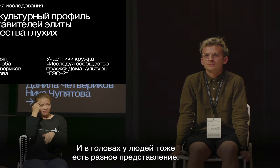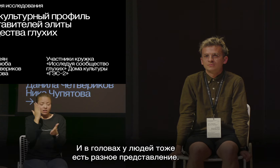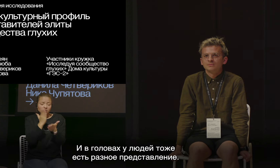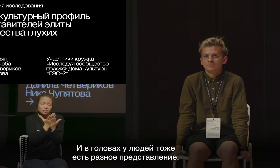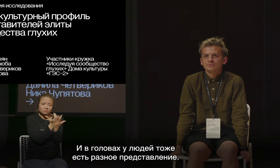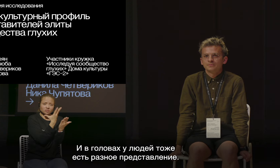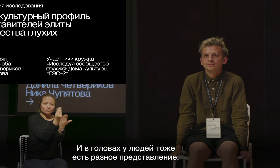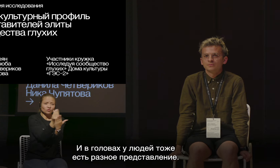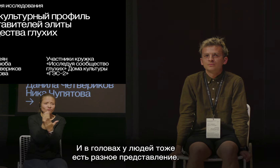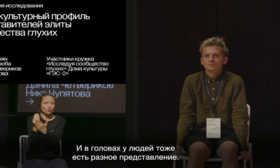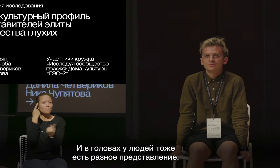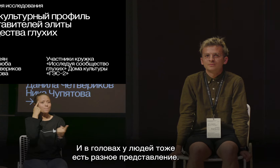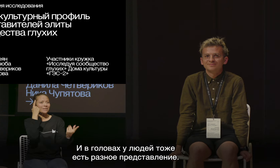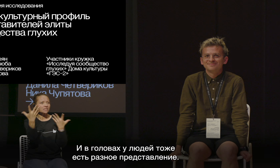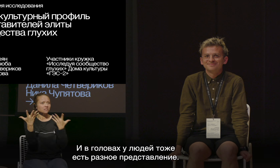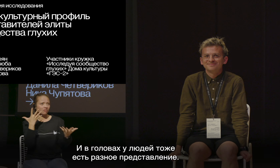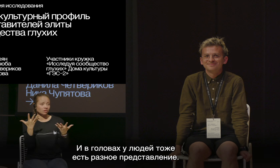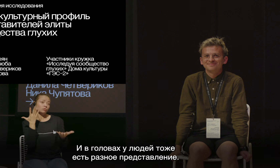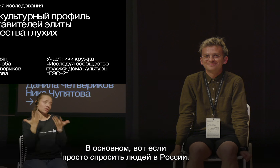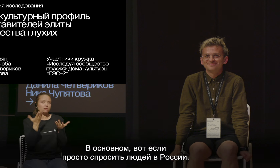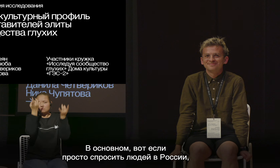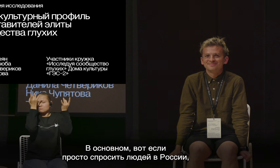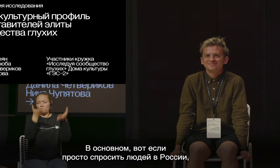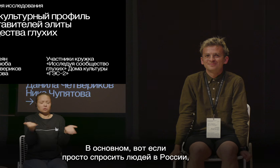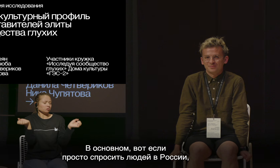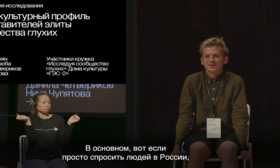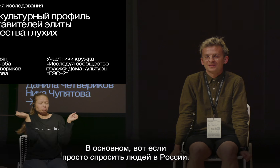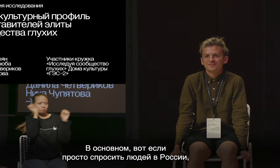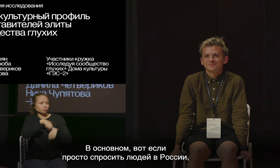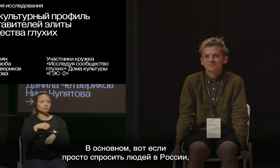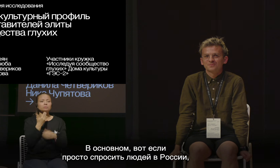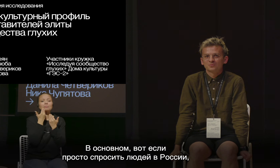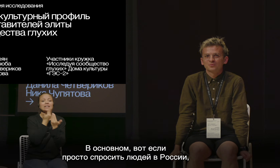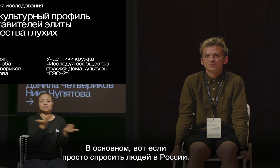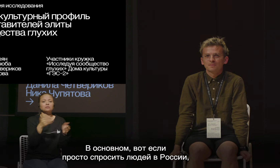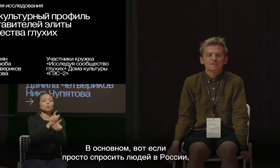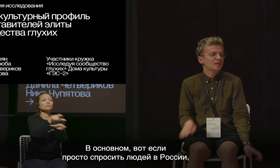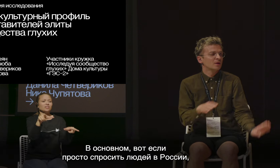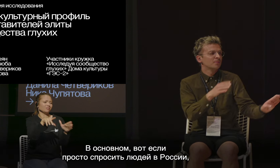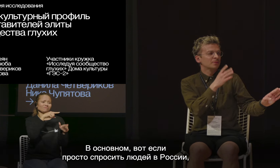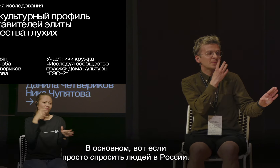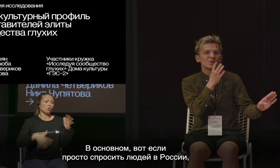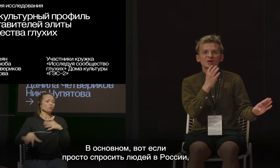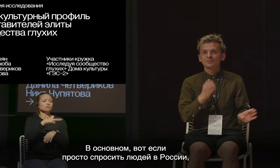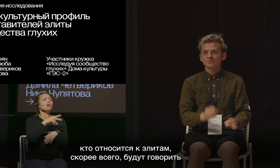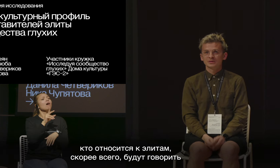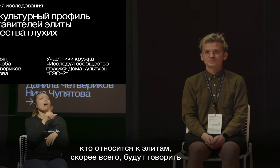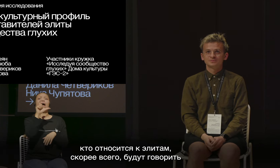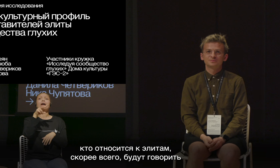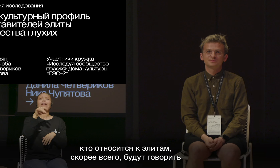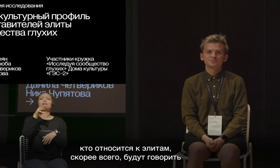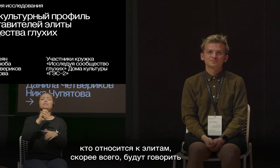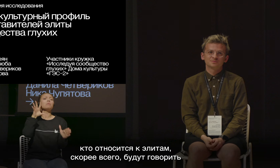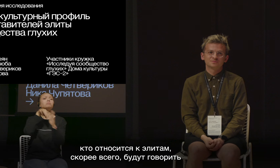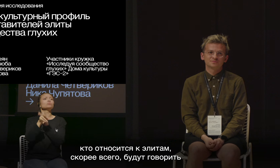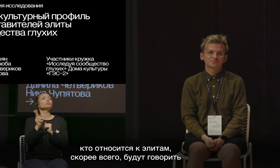представления. В основном, вот если просто спросить людей в России, кто относится к элитам, скорее всего, будут говорить о